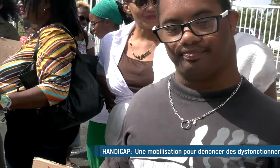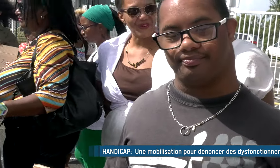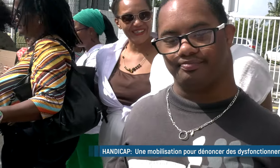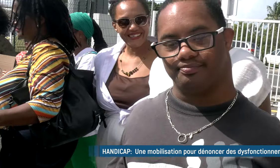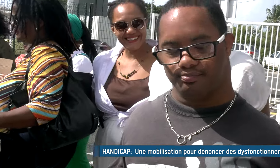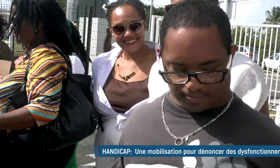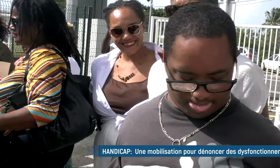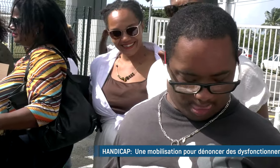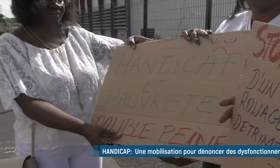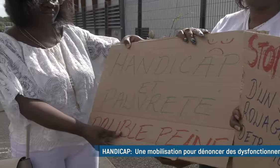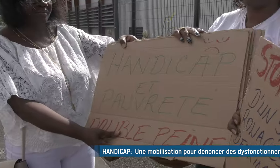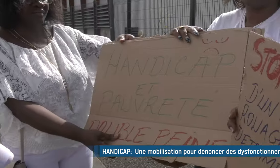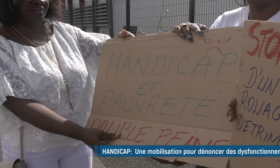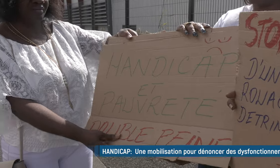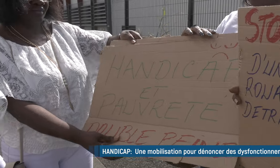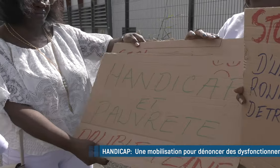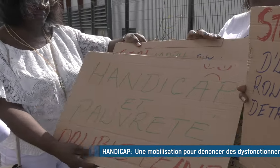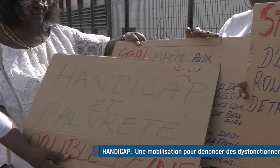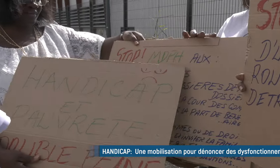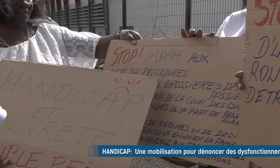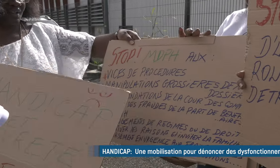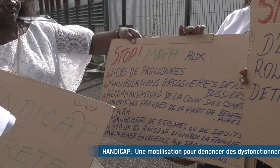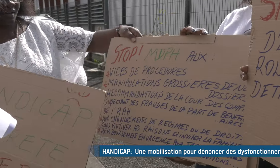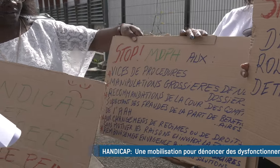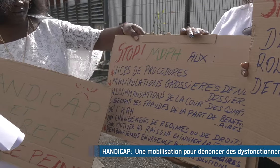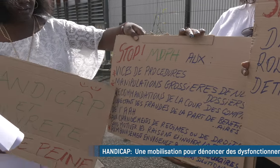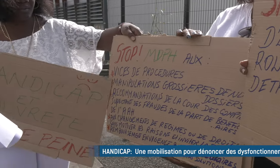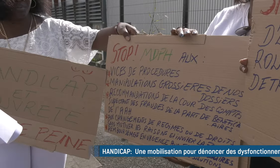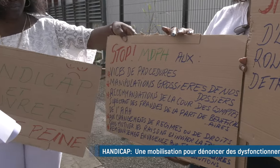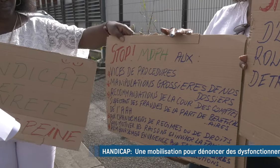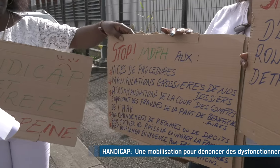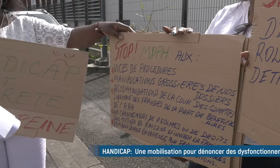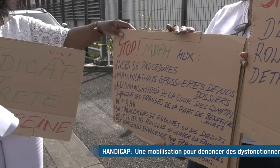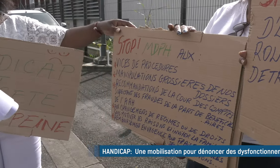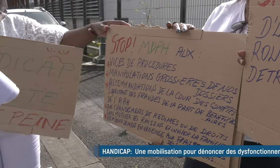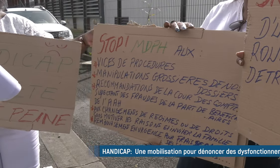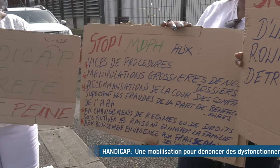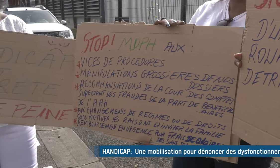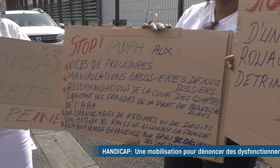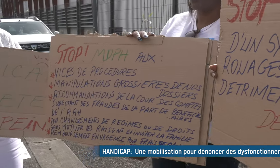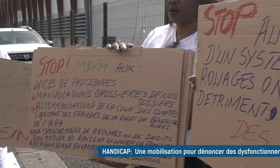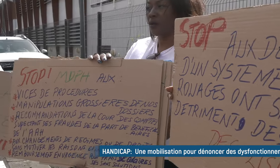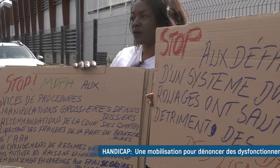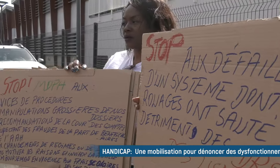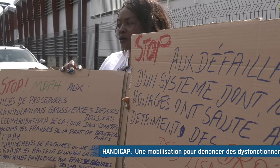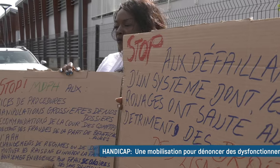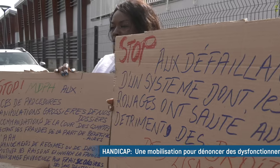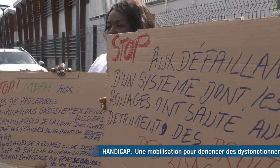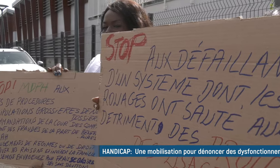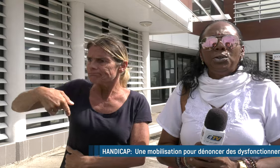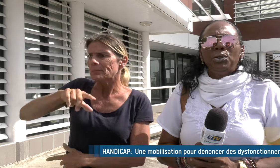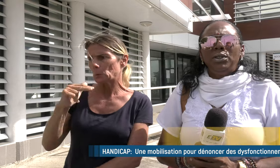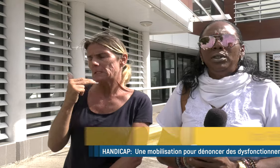tous dénoncent les inégalités, voire les injustices qu'ils rencontrent au quotidien. Les difficultés que peuvent rencontrer les usagers, par exemple de la